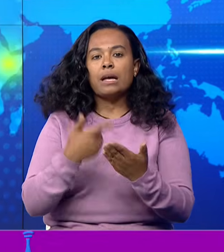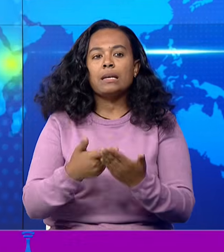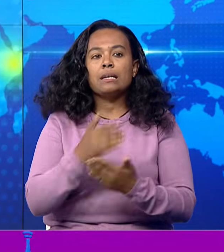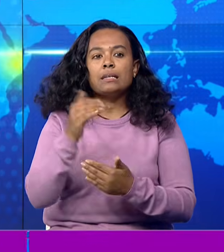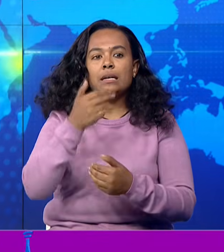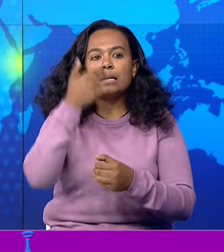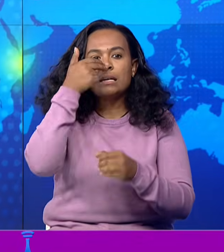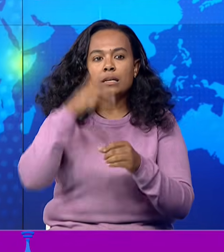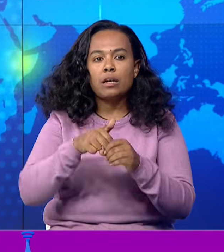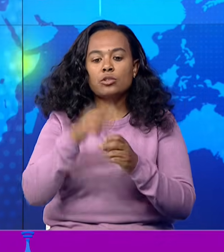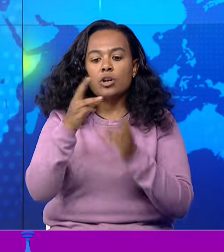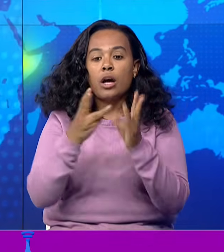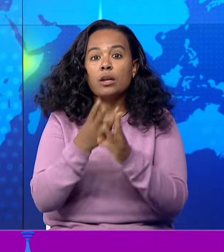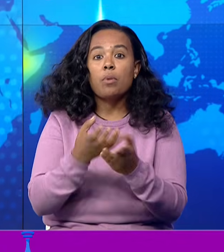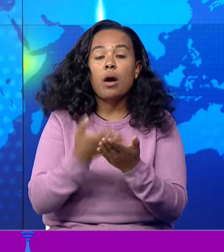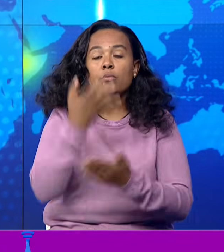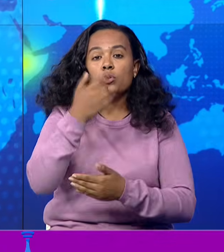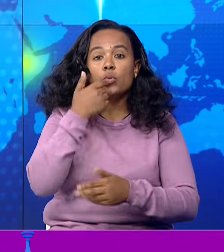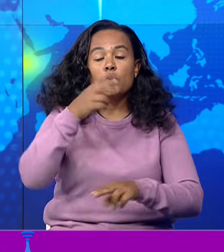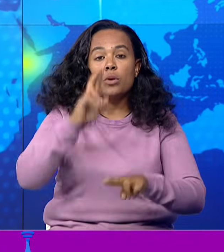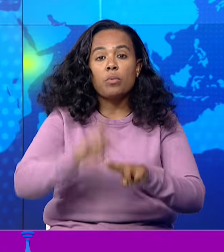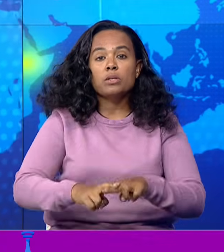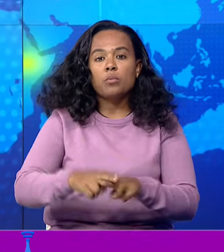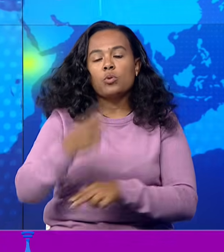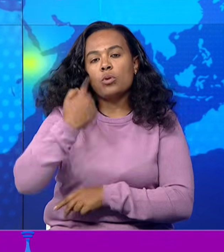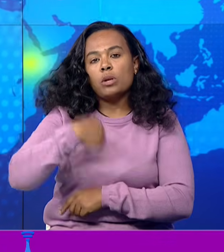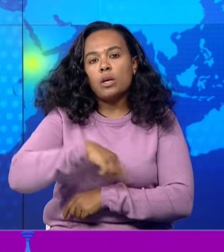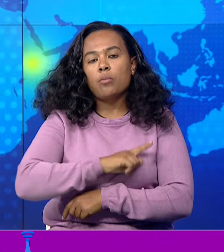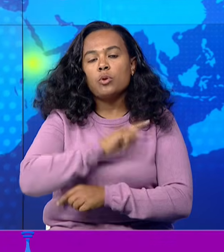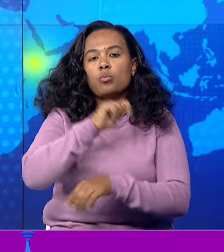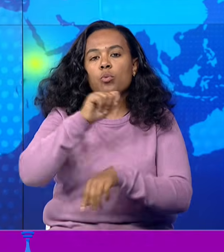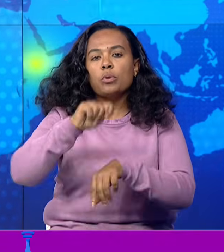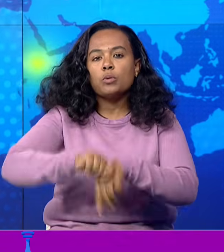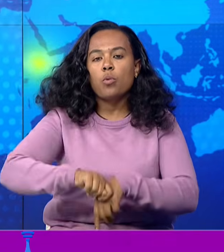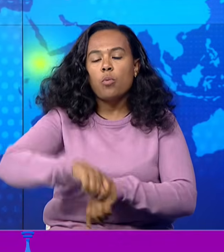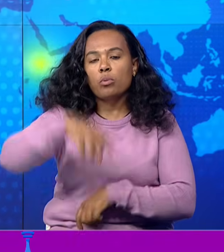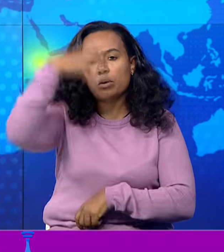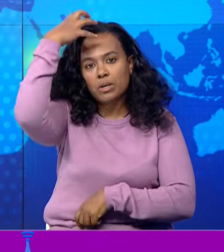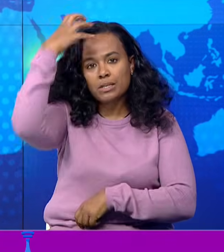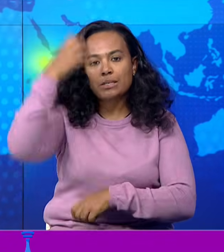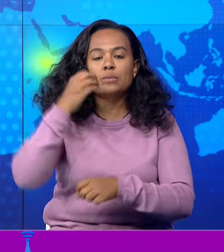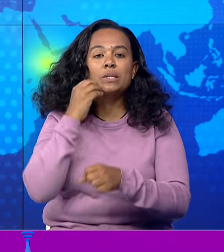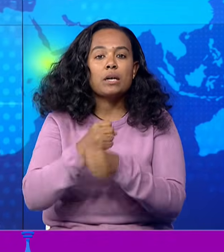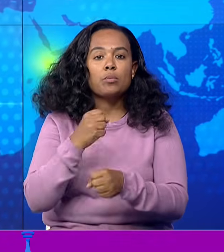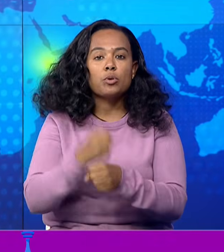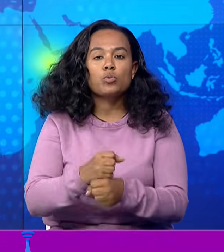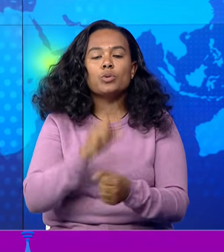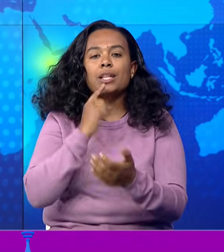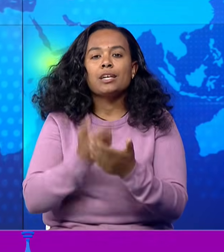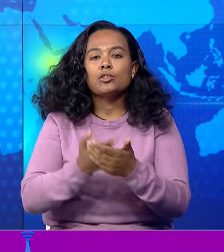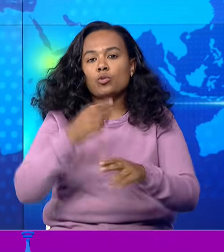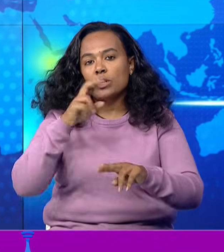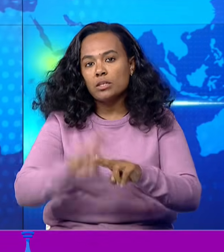ነዳጅ ዓለም ሀብት ነው ብሎ የሚያስቀምጠውን እኛም ደግሞ በየተቋሙ በየመንግስት መስሪያ ቤቱ በየግሉ ዳታቸውን